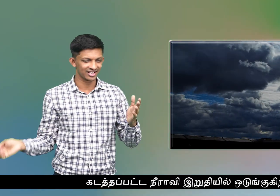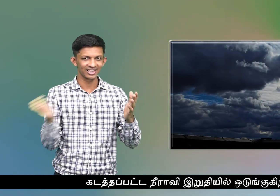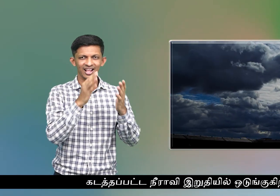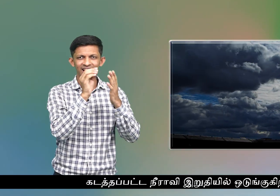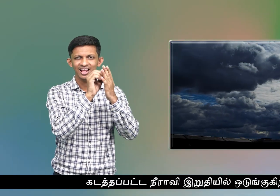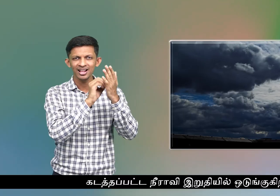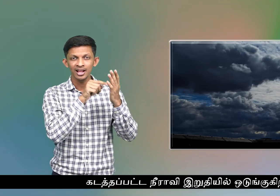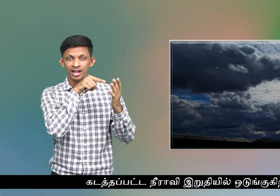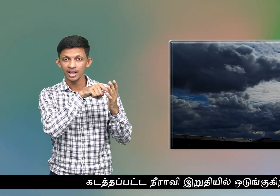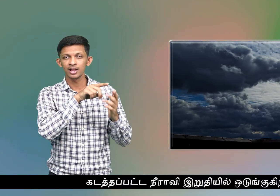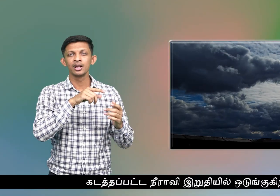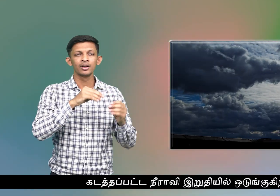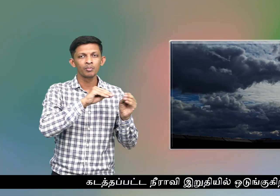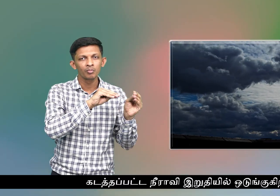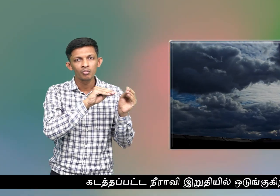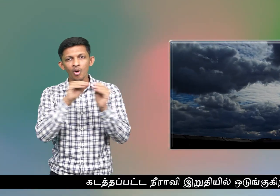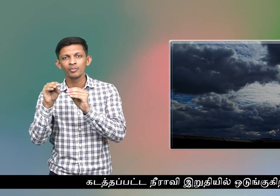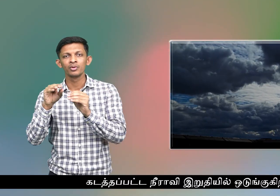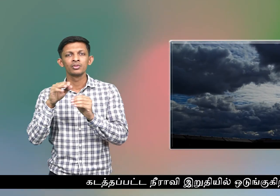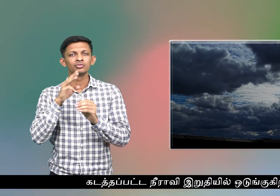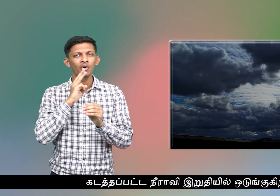கடத்தப்பட்ட நீராவி இறுதியில் ஒடுங்குகிறது.